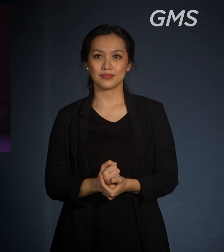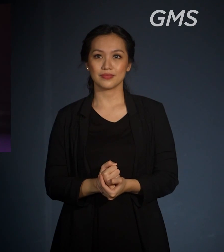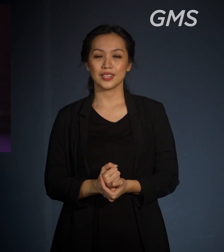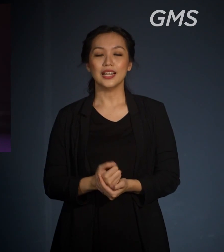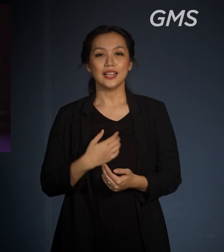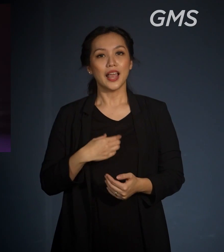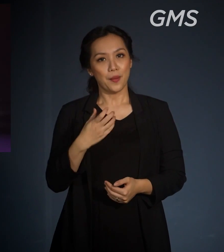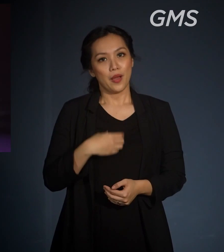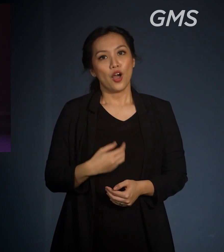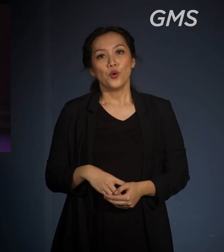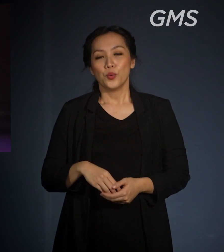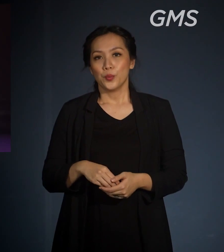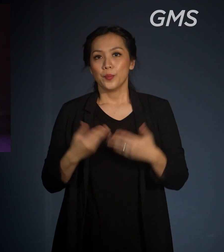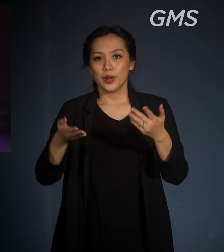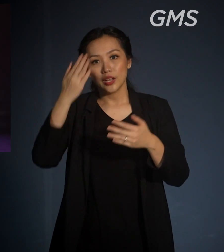ayat, saudara.